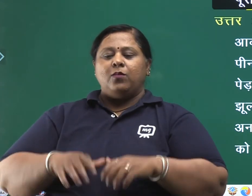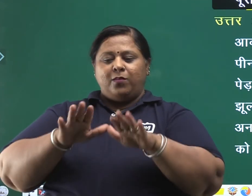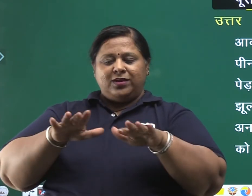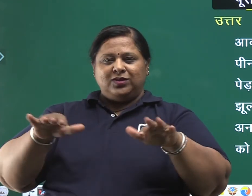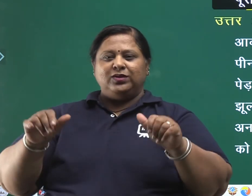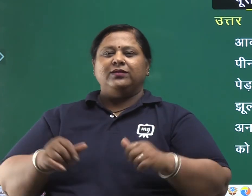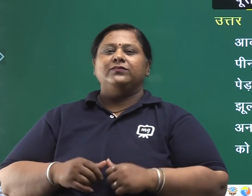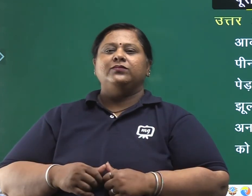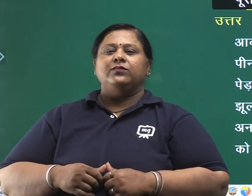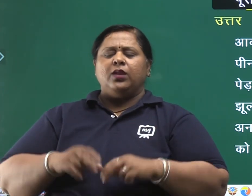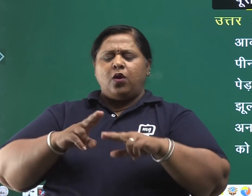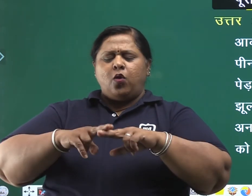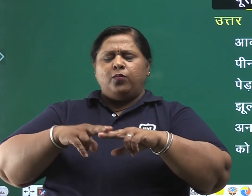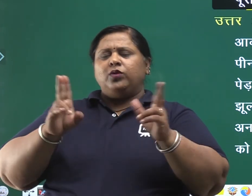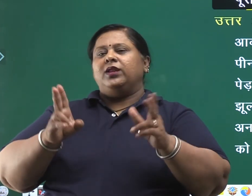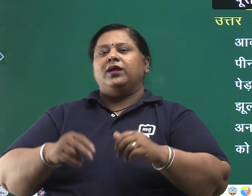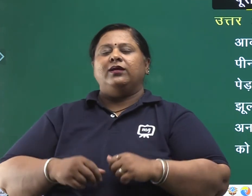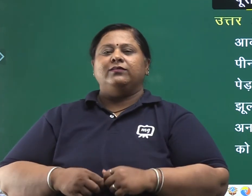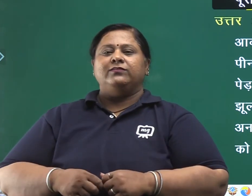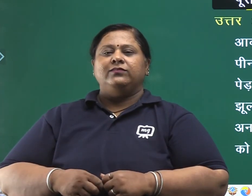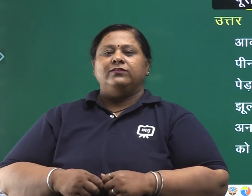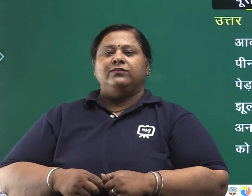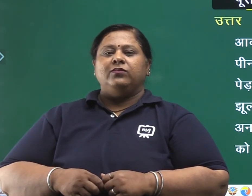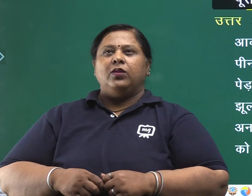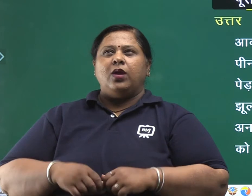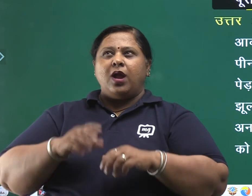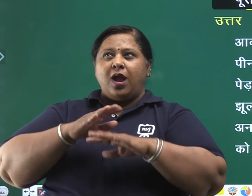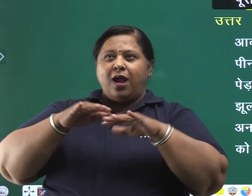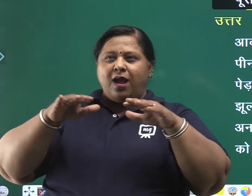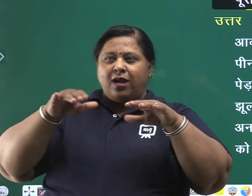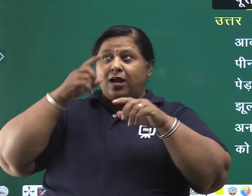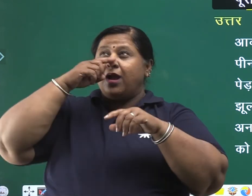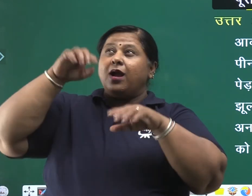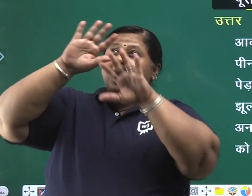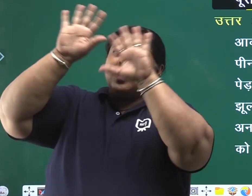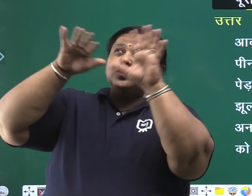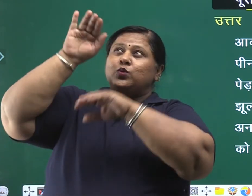पंछी उन्मुक्त रहकर आकाश को छूना,